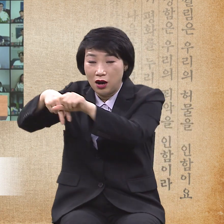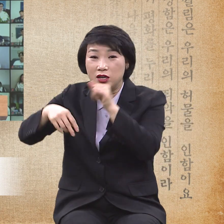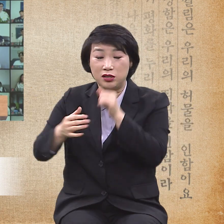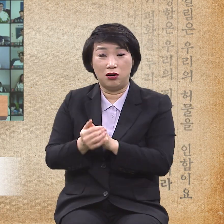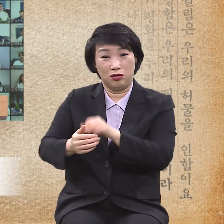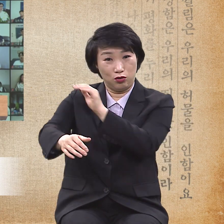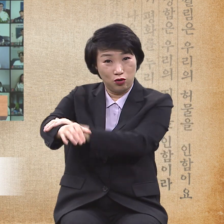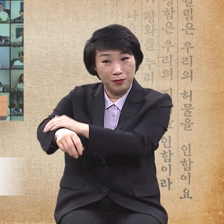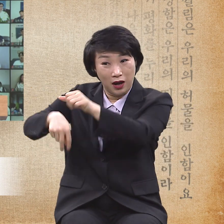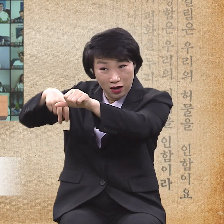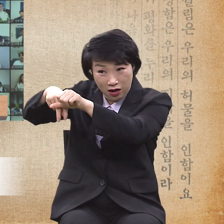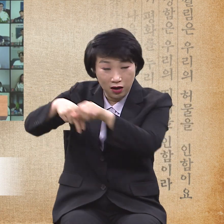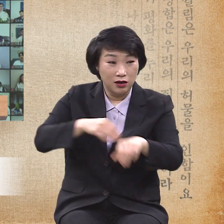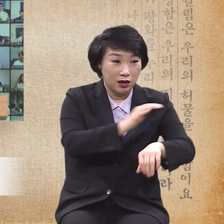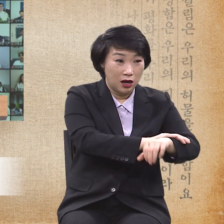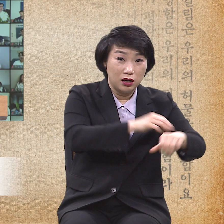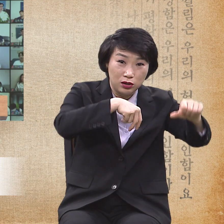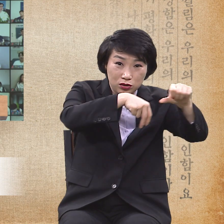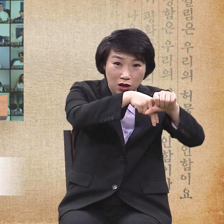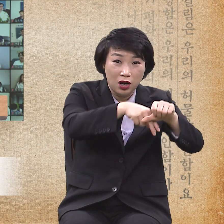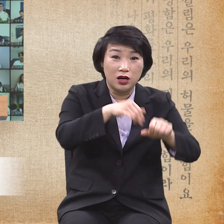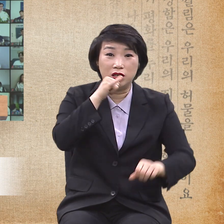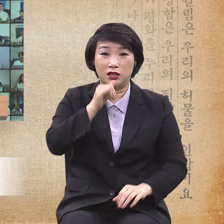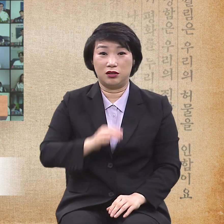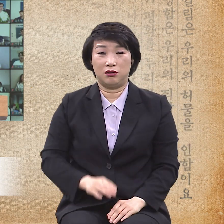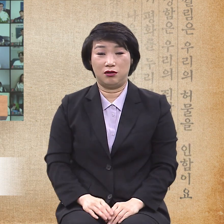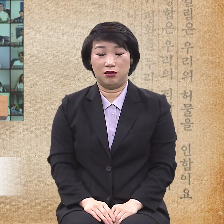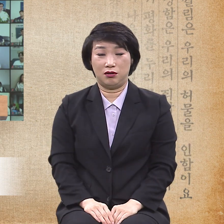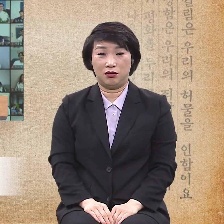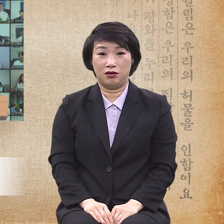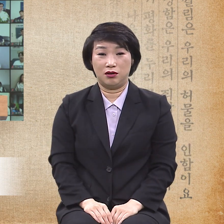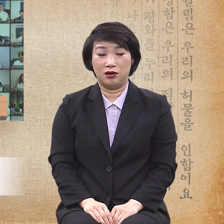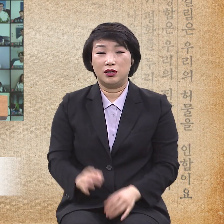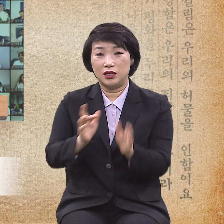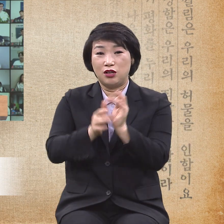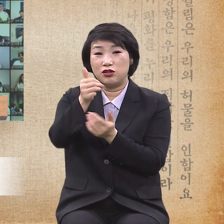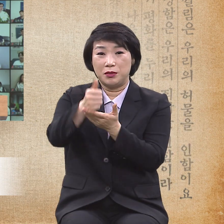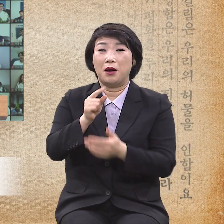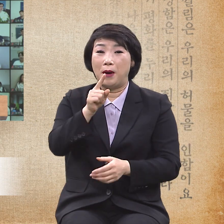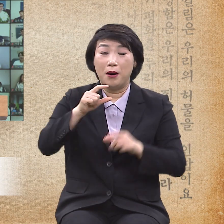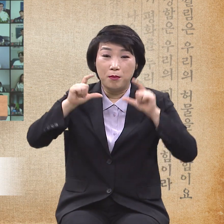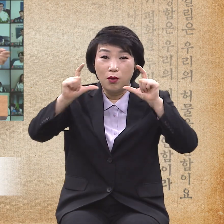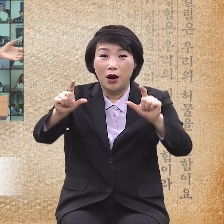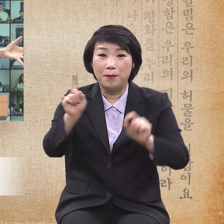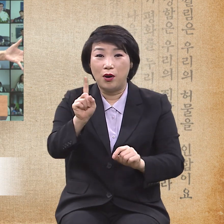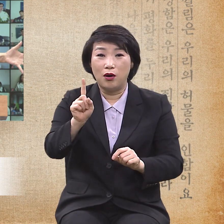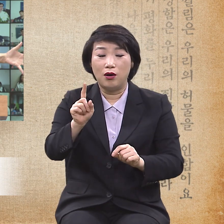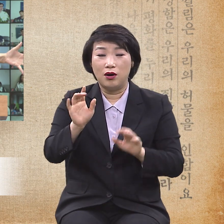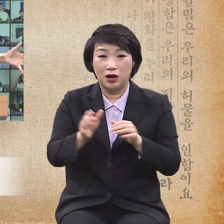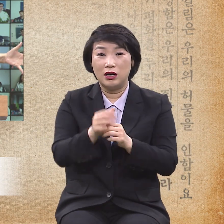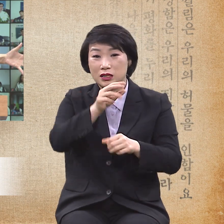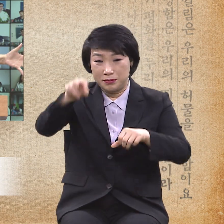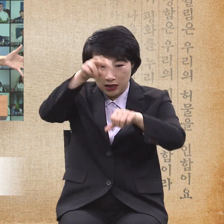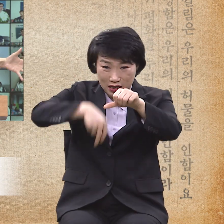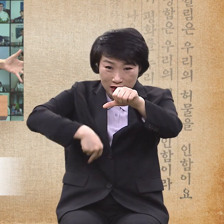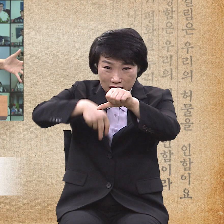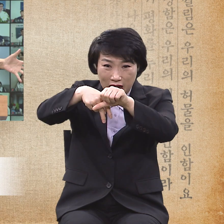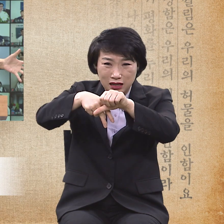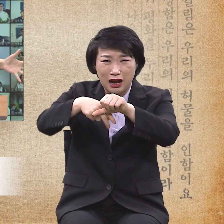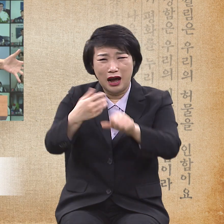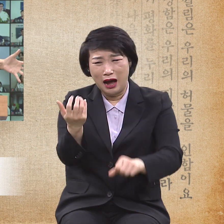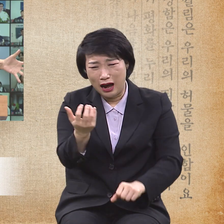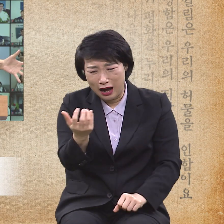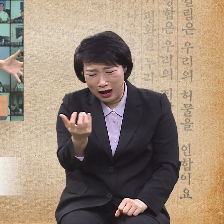우편에 하나는 좌편에 있다가 이 예수께서 가라사대 십자가 위에서